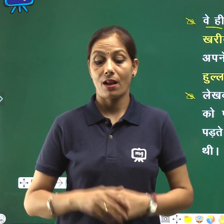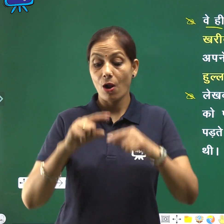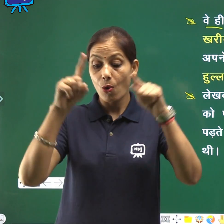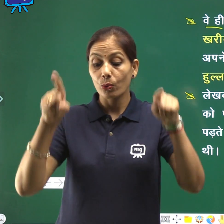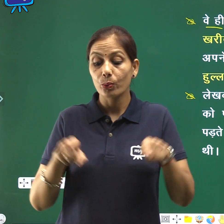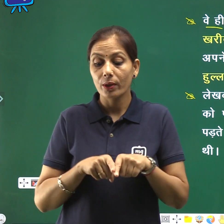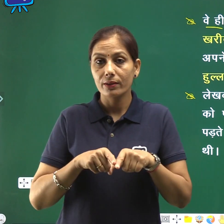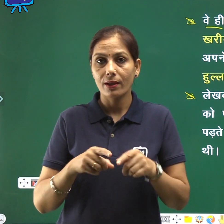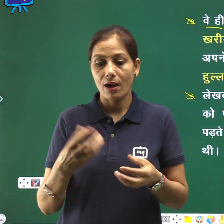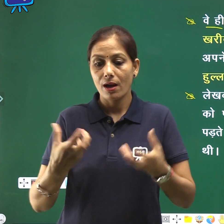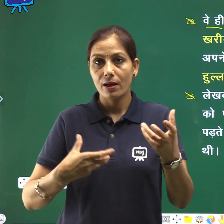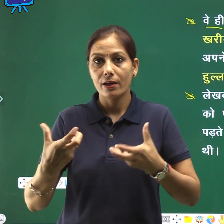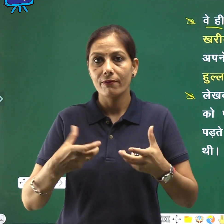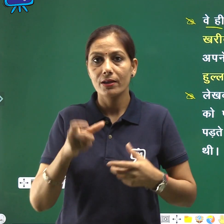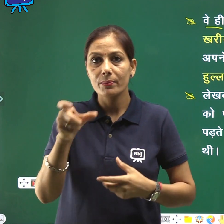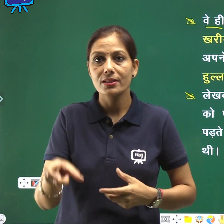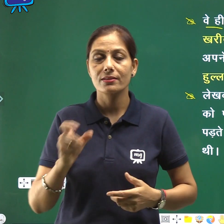दुकानदार